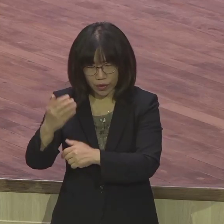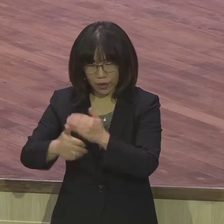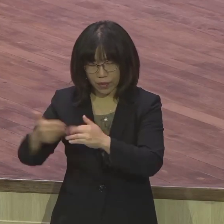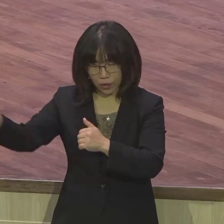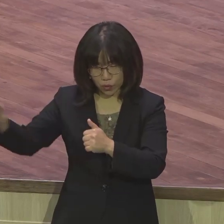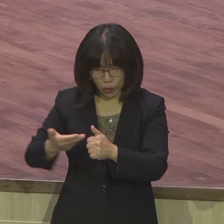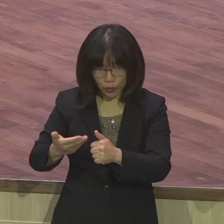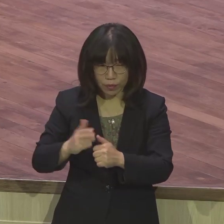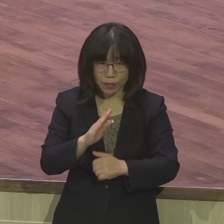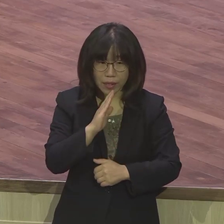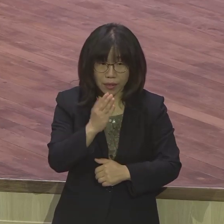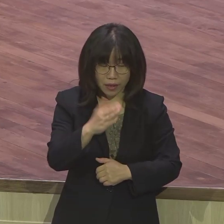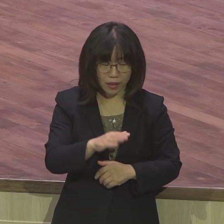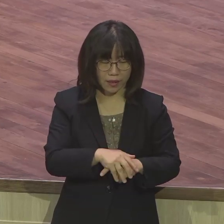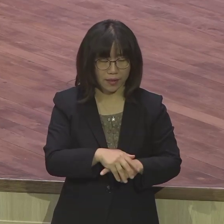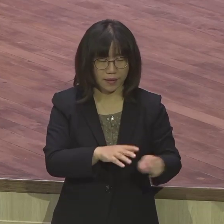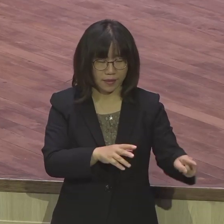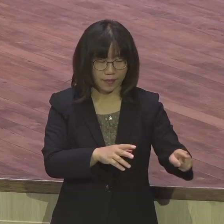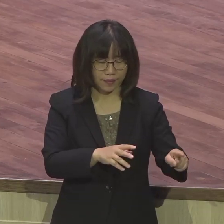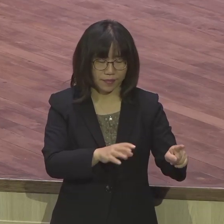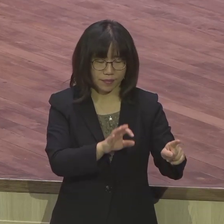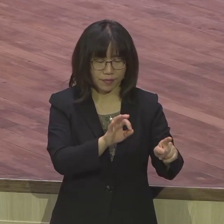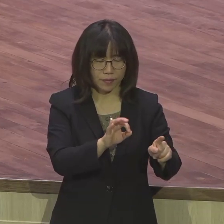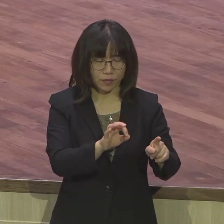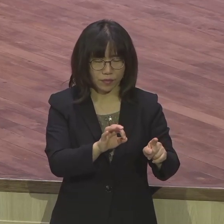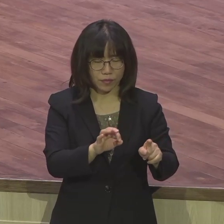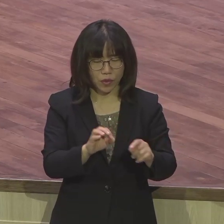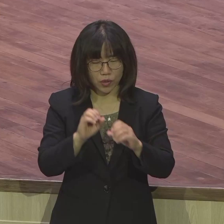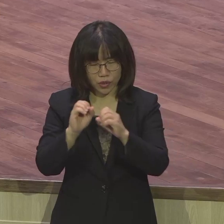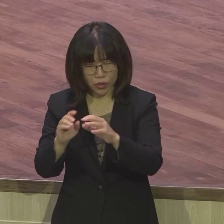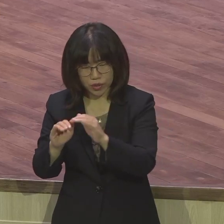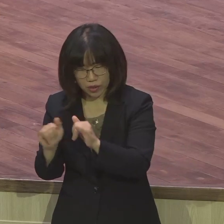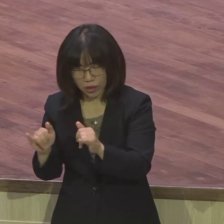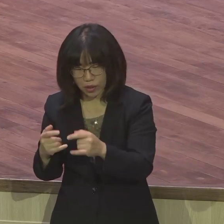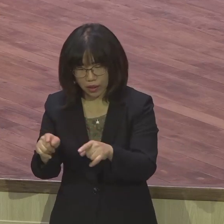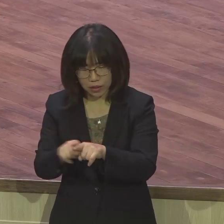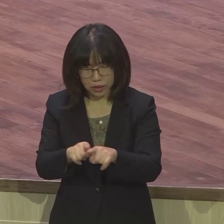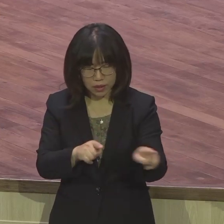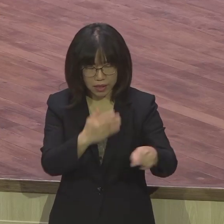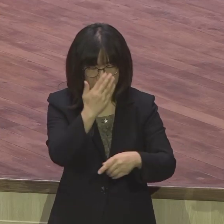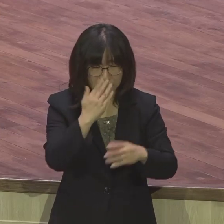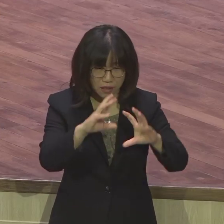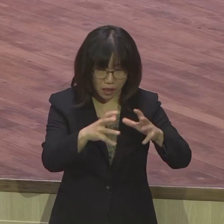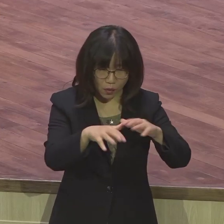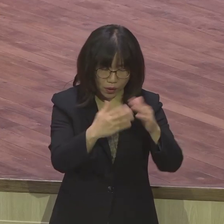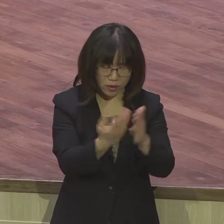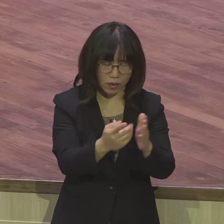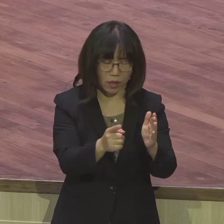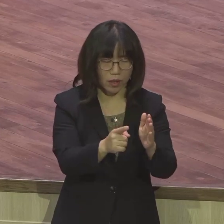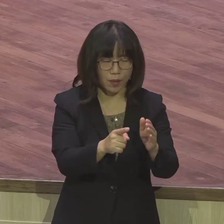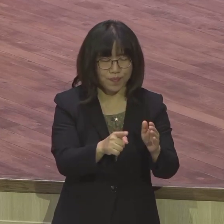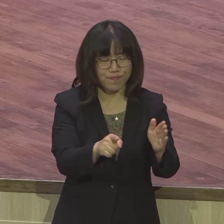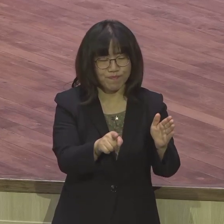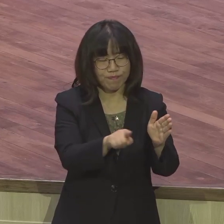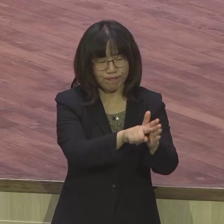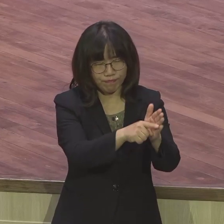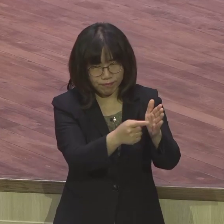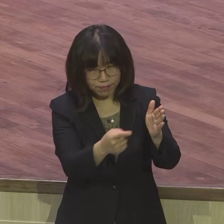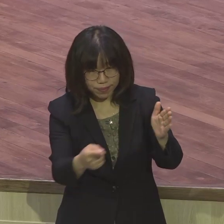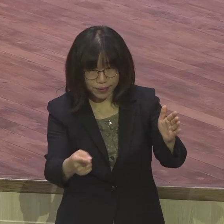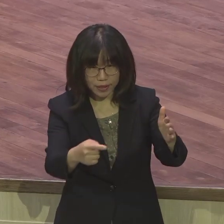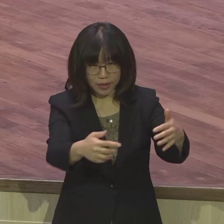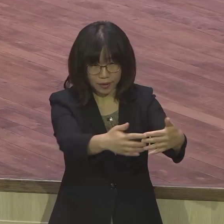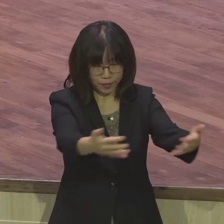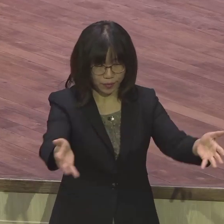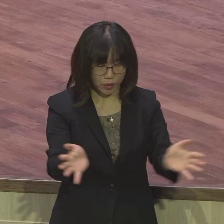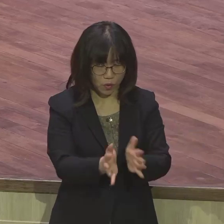이세벨과 바알 선지자와 아세라 선지자와 이스라엘이 철저하게 불신앙으로 싸우는 이스라엘이 이